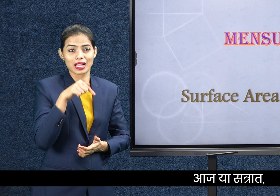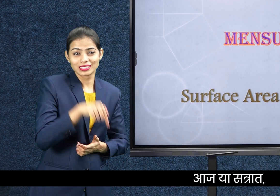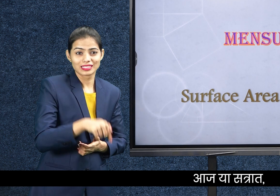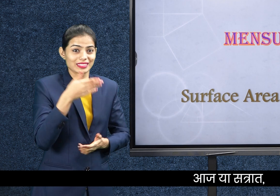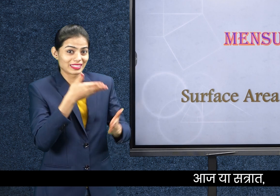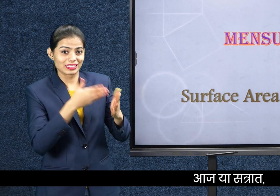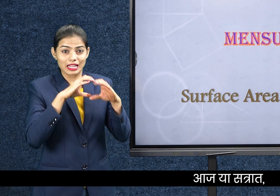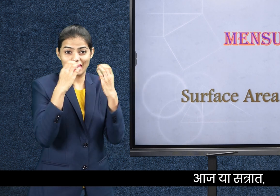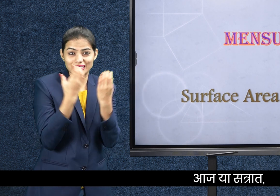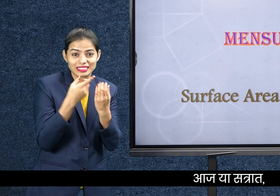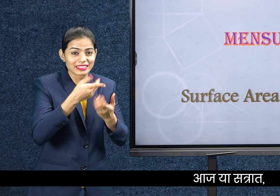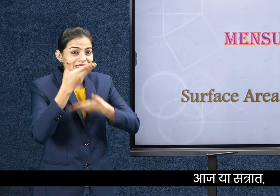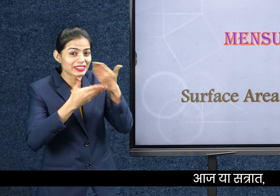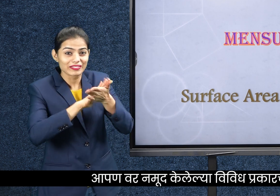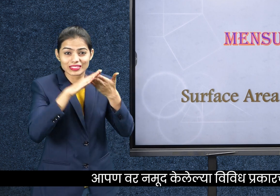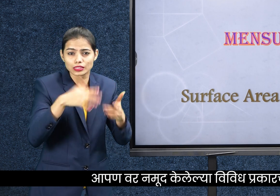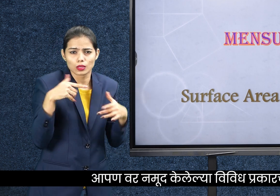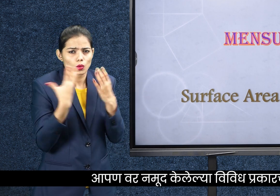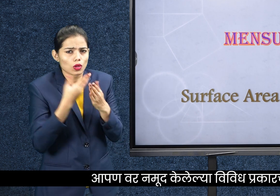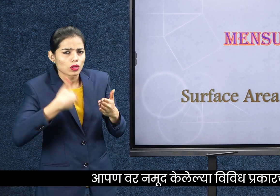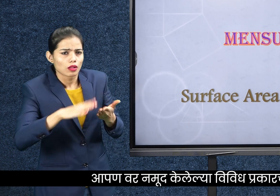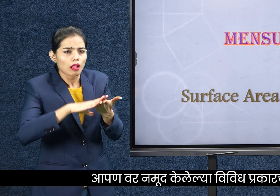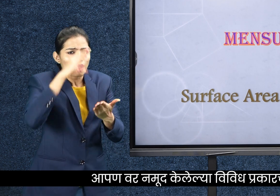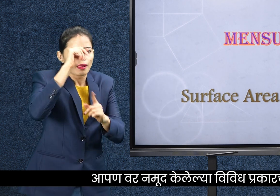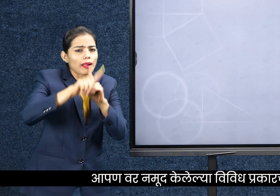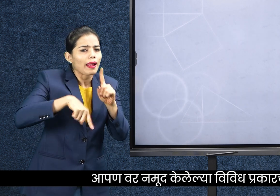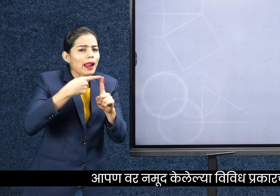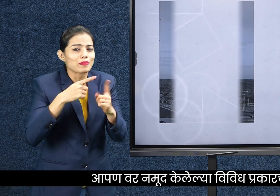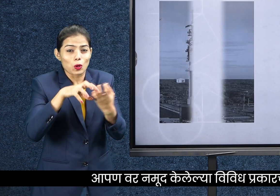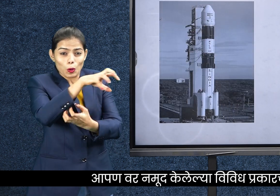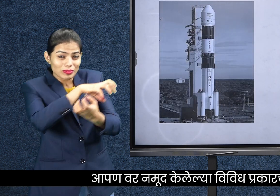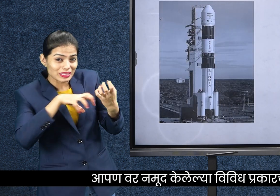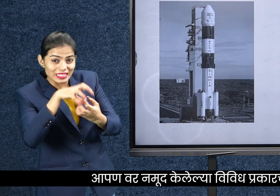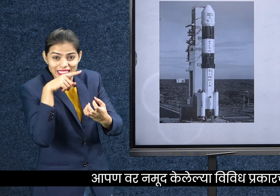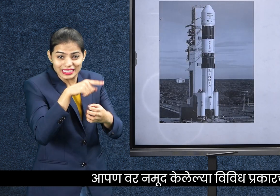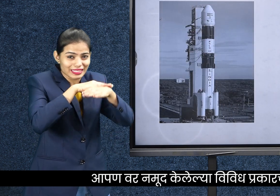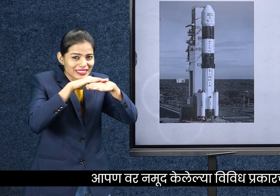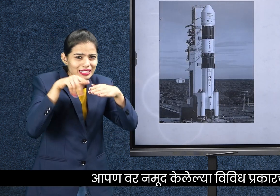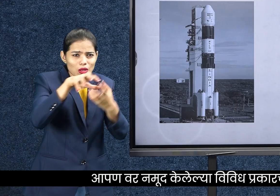आज या सत्रात आपण वर नमूद केलेल्या विविध प्रकारच्या घनपदार्थांच्या